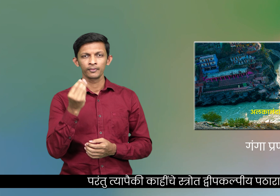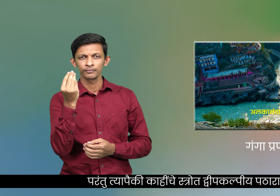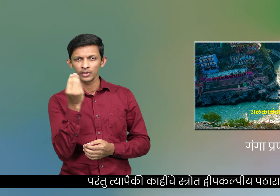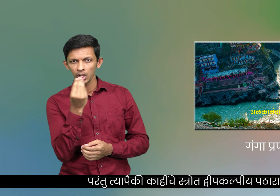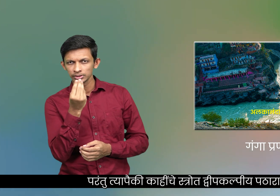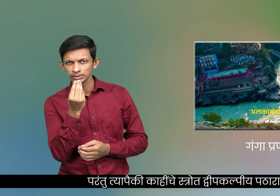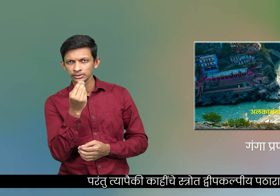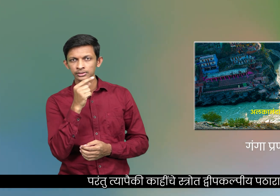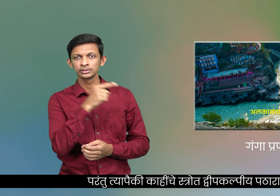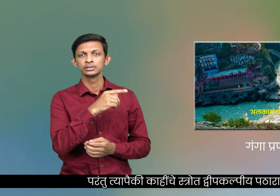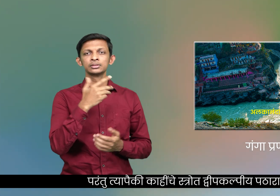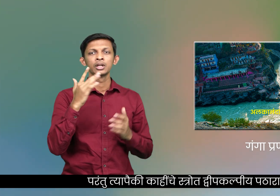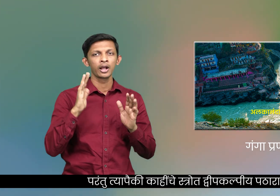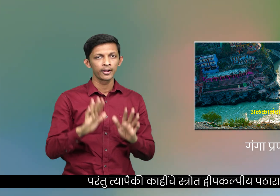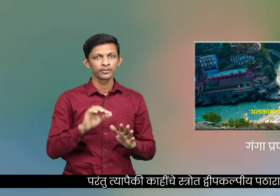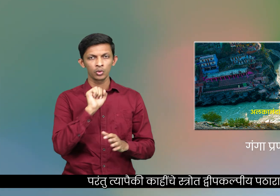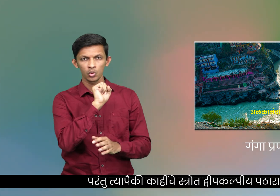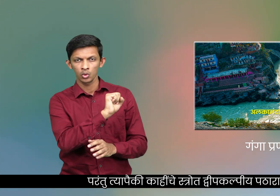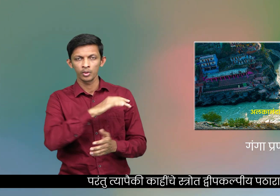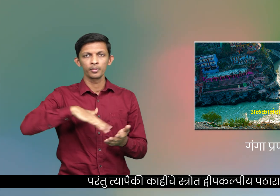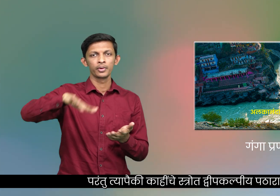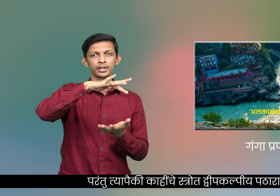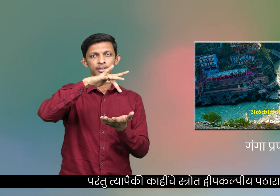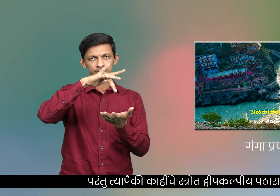परंतु त्यापैकी काहींचे स्रोत द्विकल्पीय पठारात आहेत.